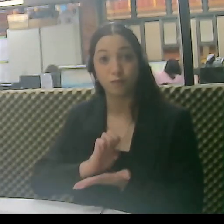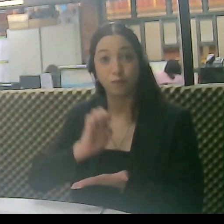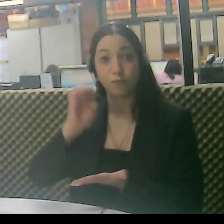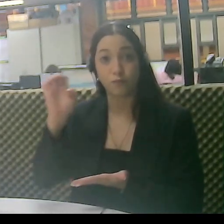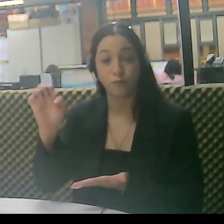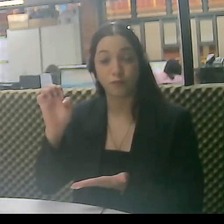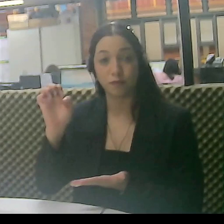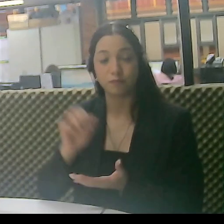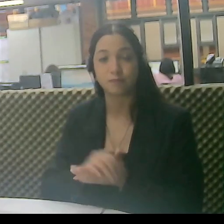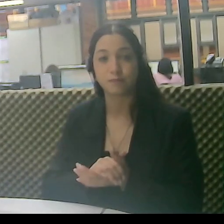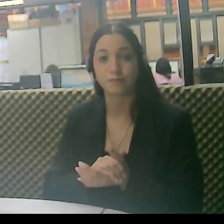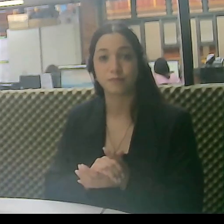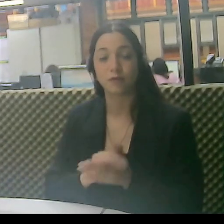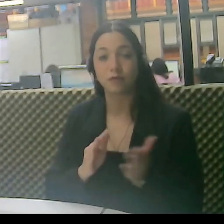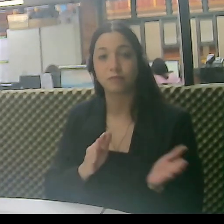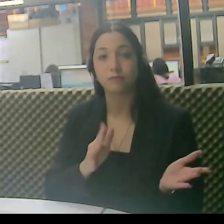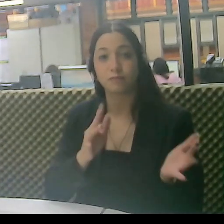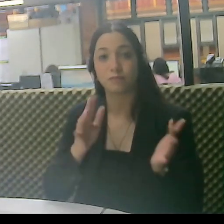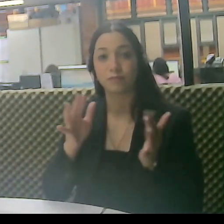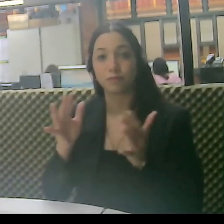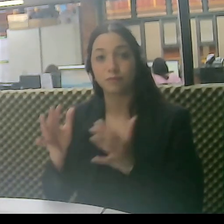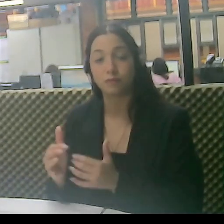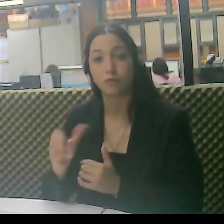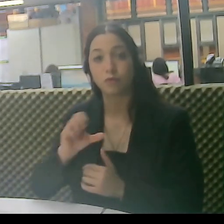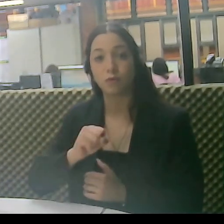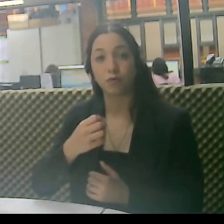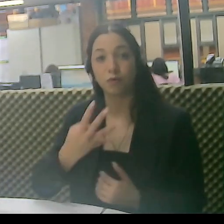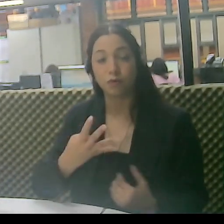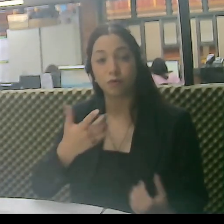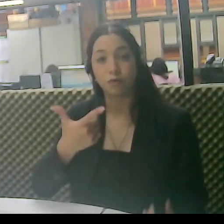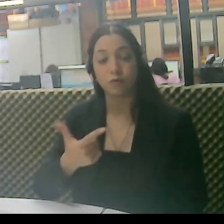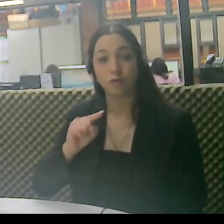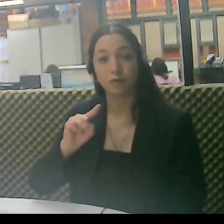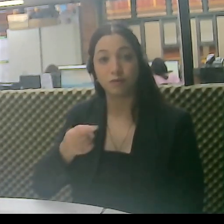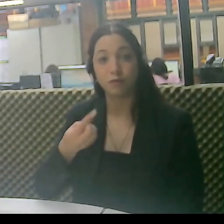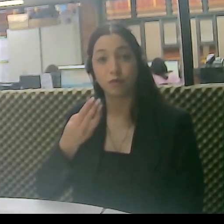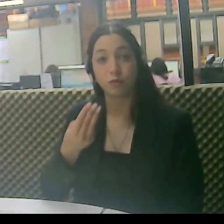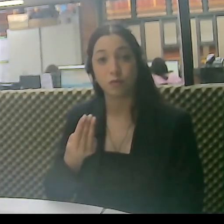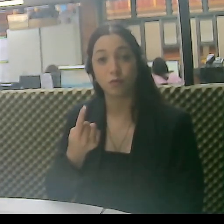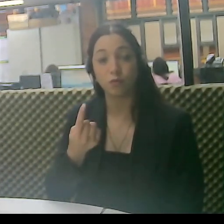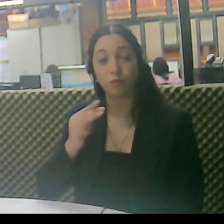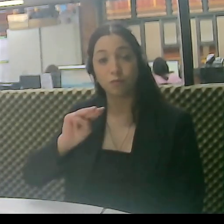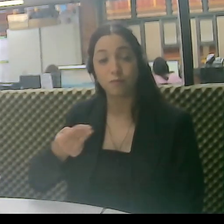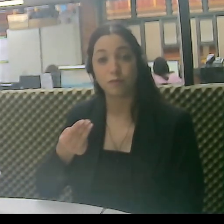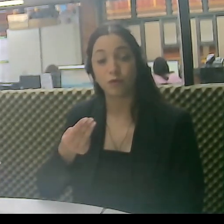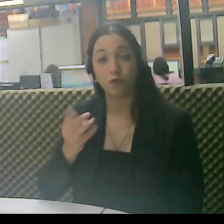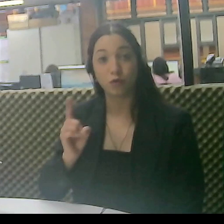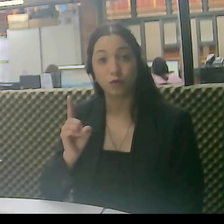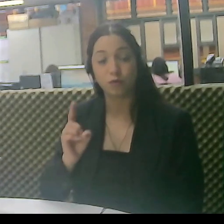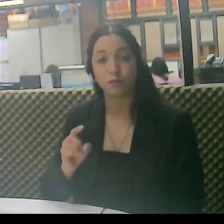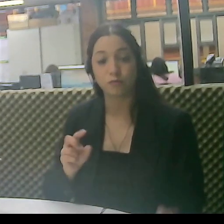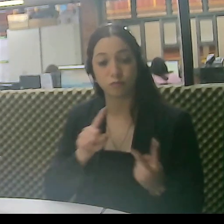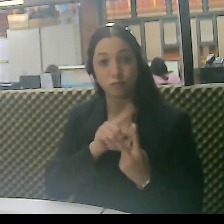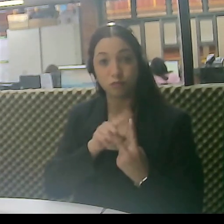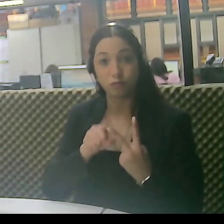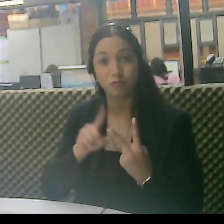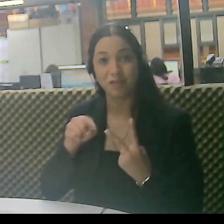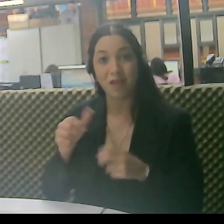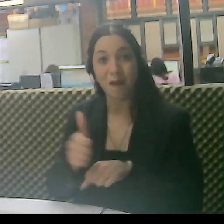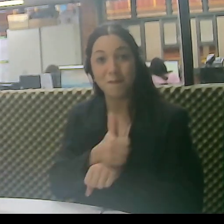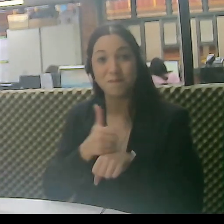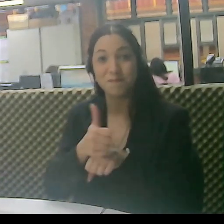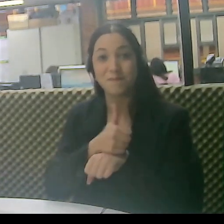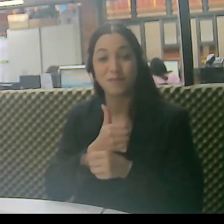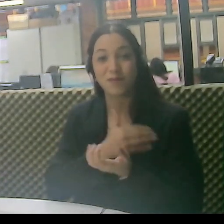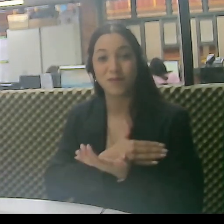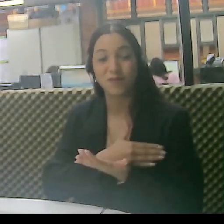ficou em 842,41 milhões de dólares. Os dois resultados foram os melhores